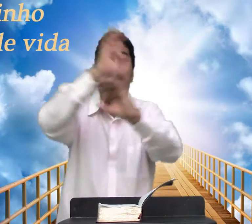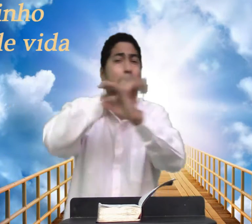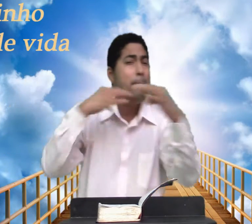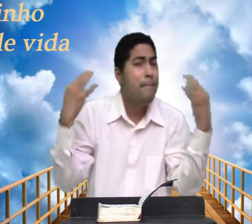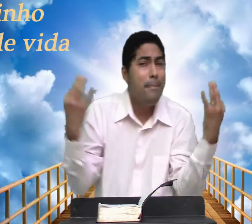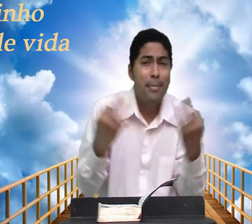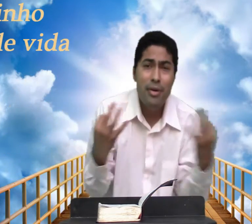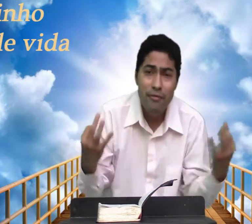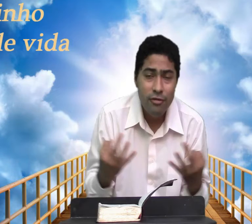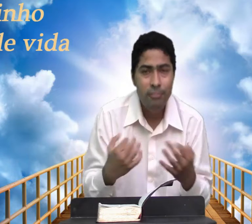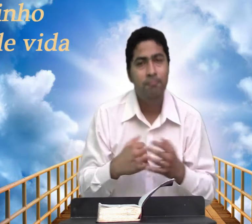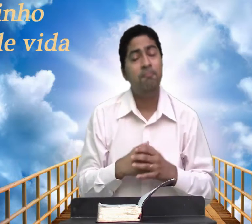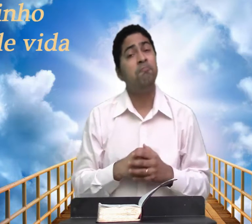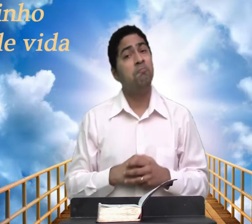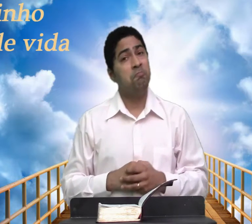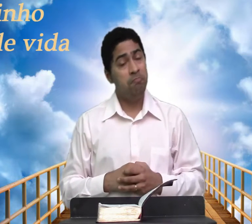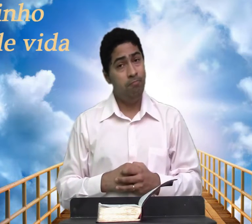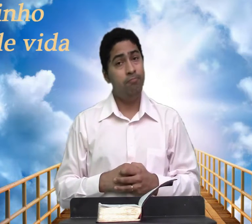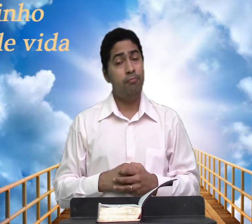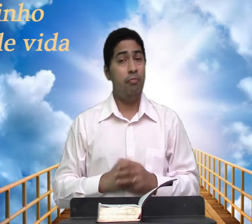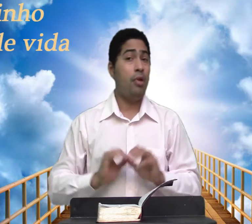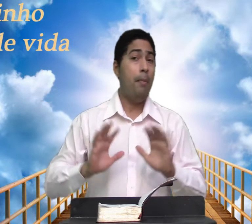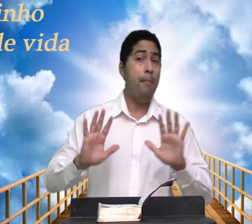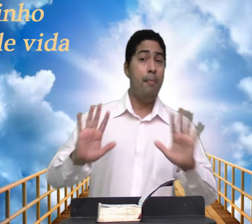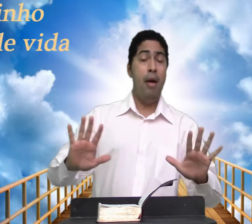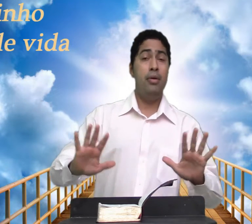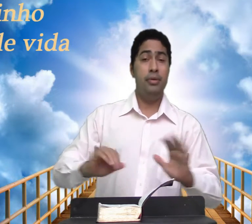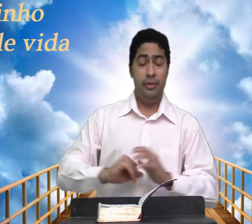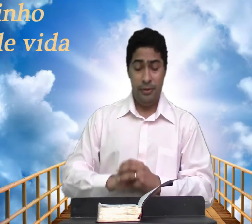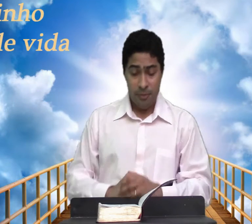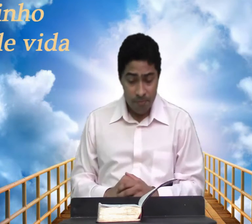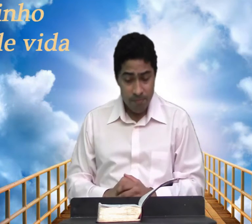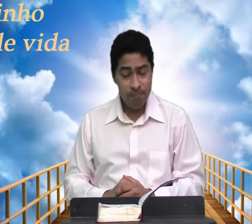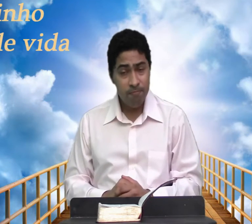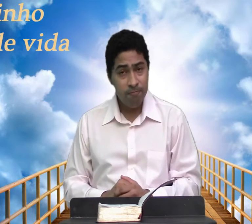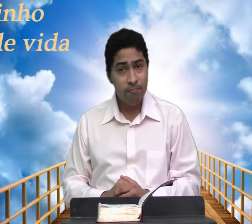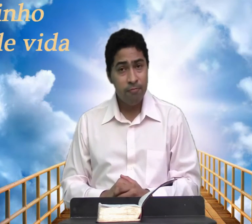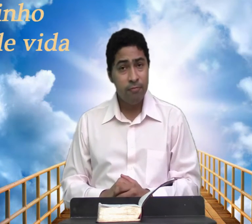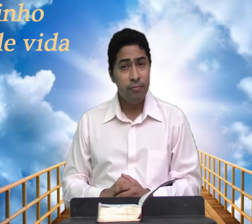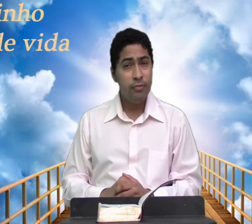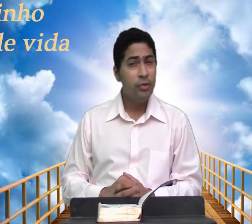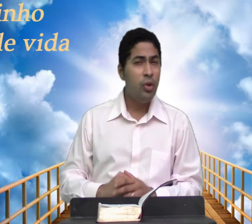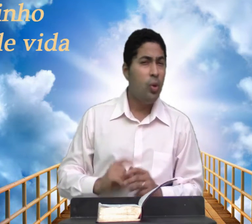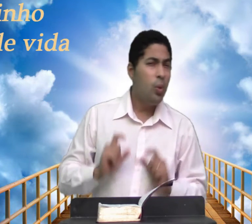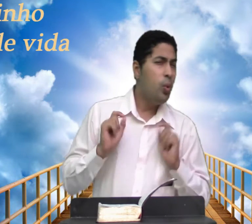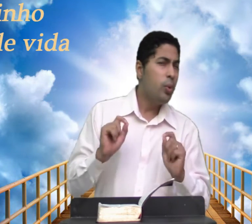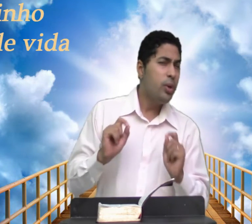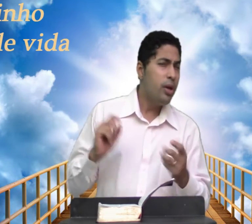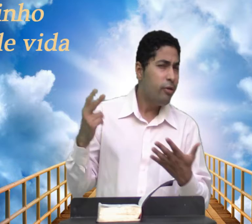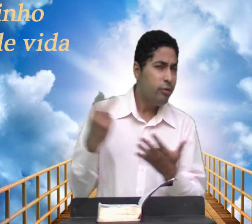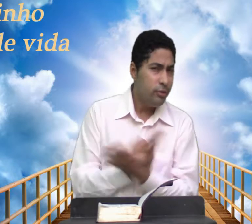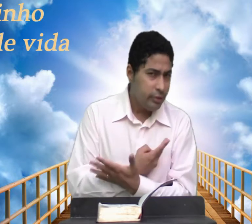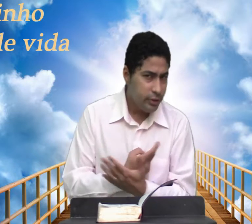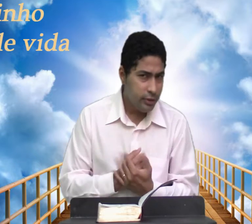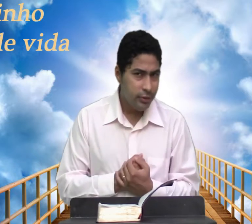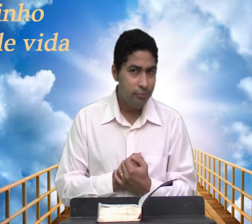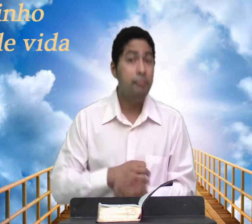terrestre, ou seja ele aves, foram todos perfeitos. E também Deus fez o